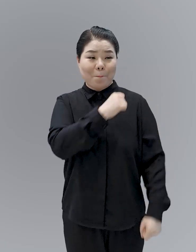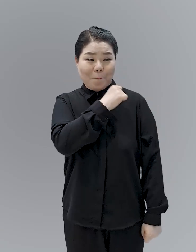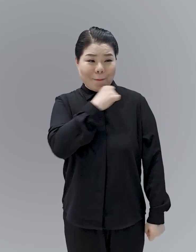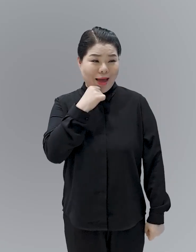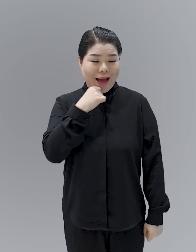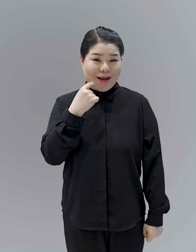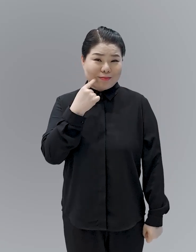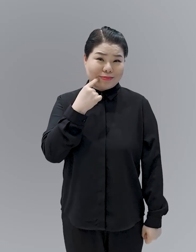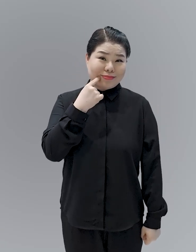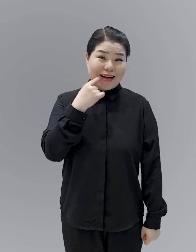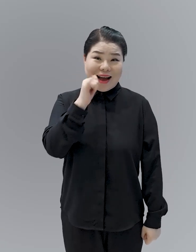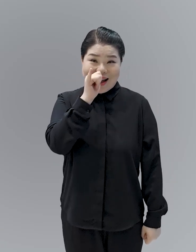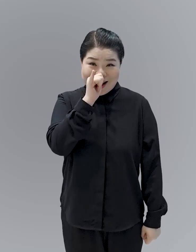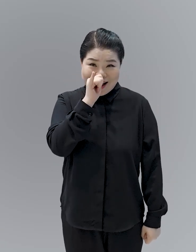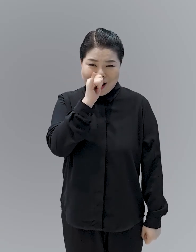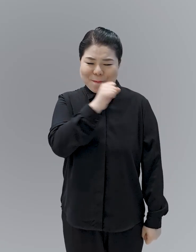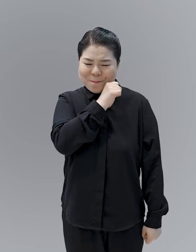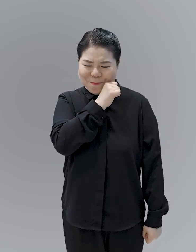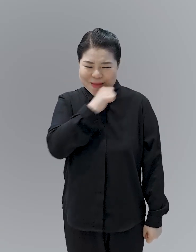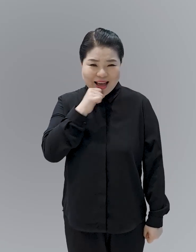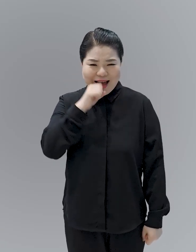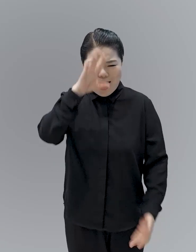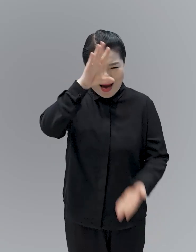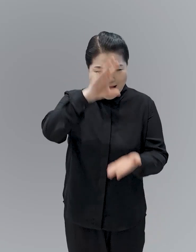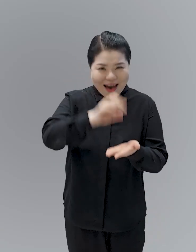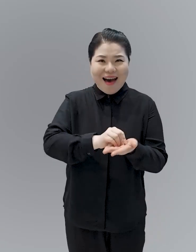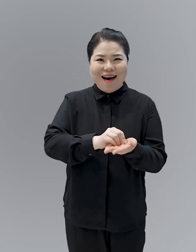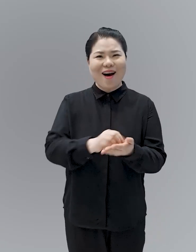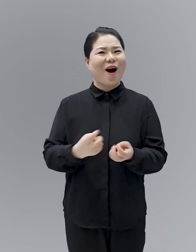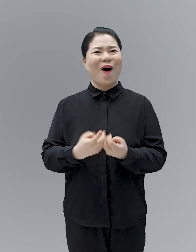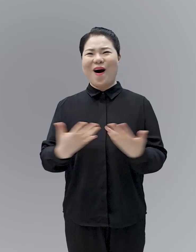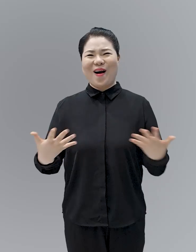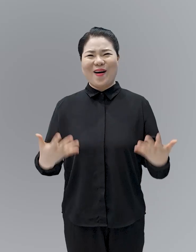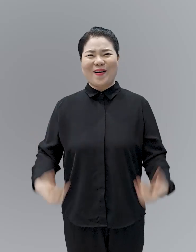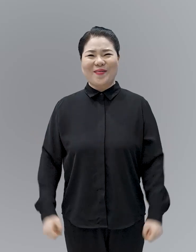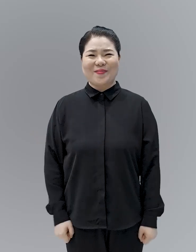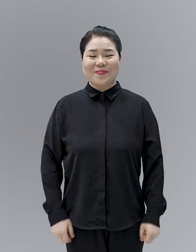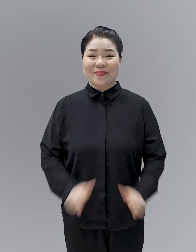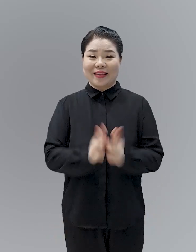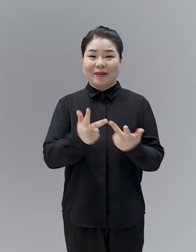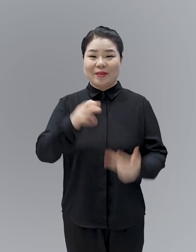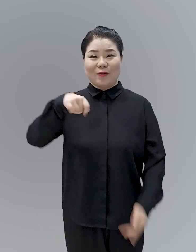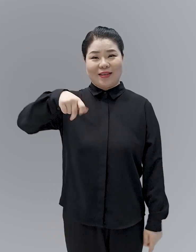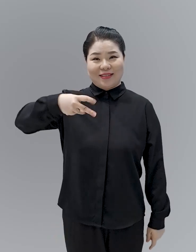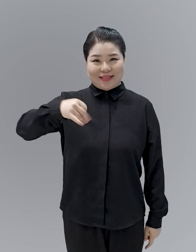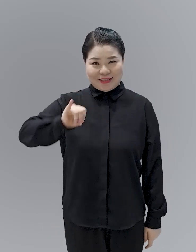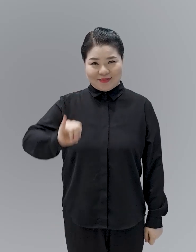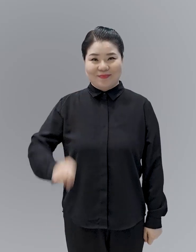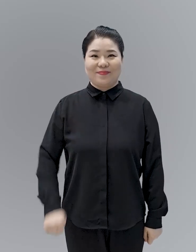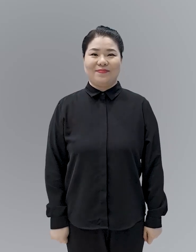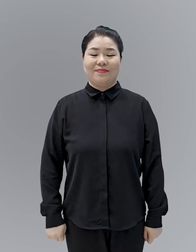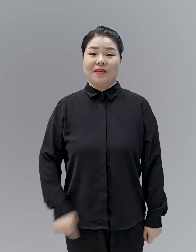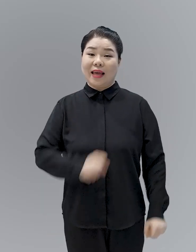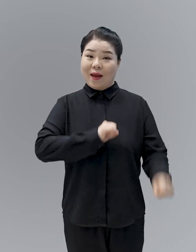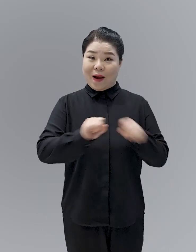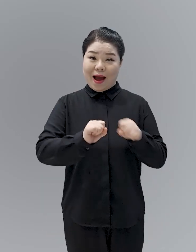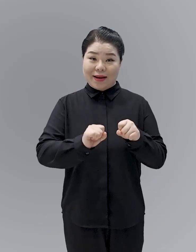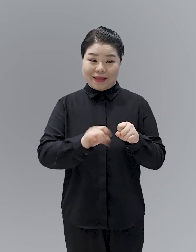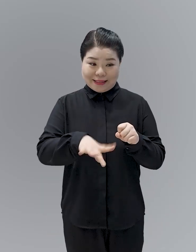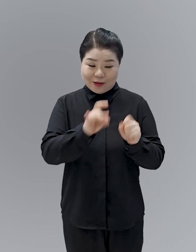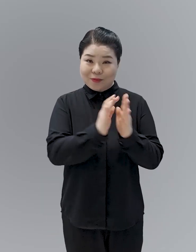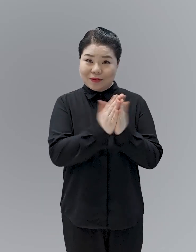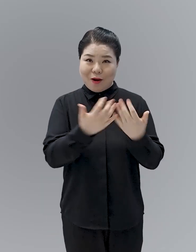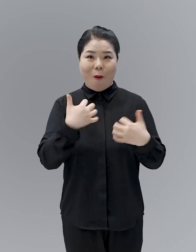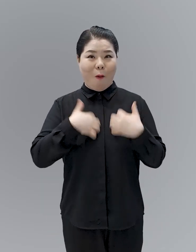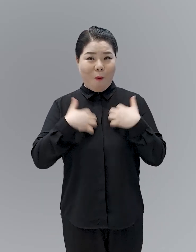풍미와 씁쓸함을 지녔지만 너무 맛있어서 앉은 자리에서 다 먹을 수밖에 없다. 잡지 엔터테인먼트 위클리. 이 활기찬